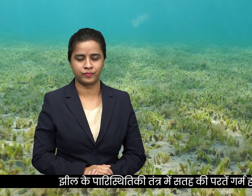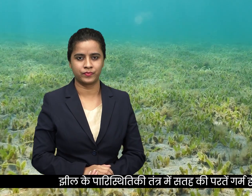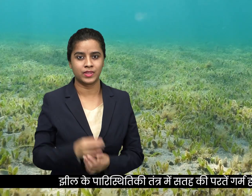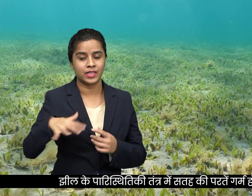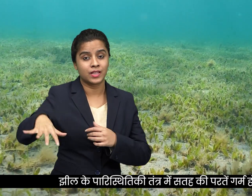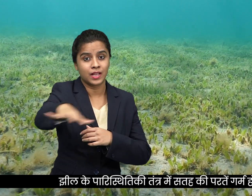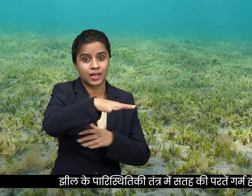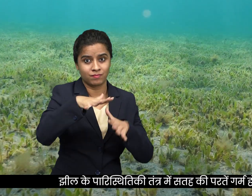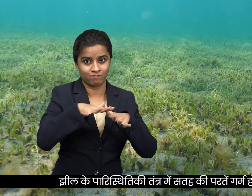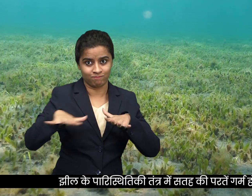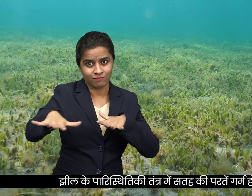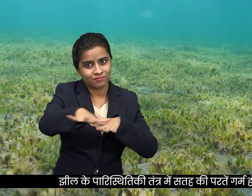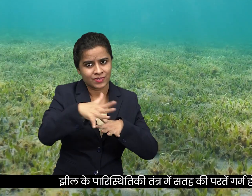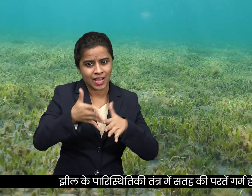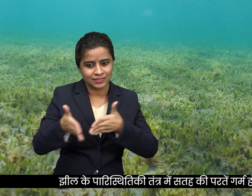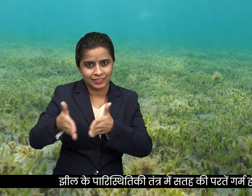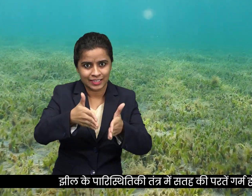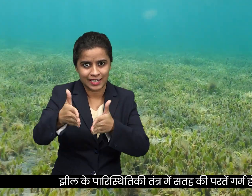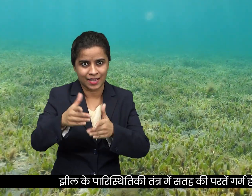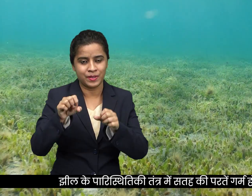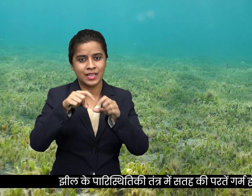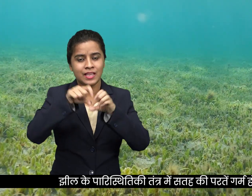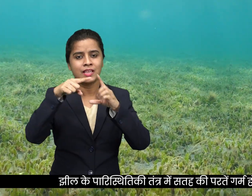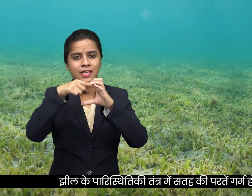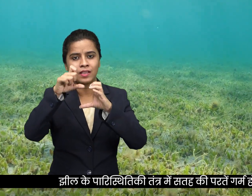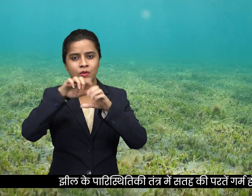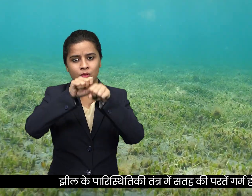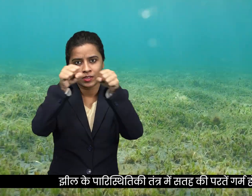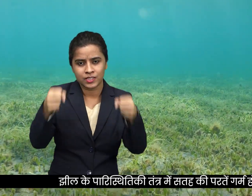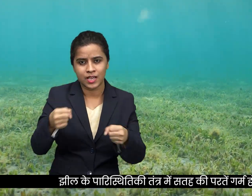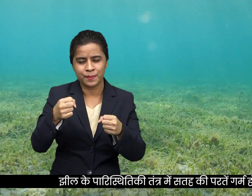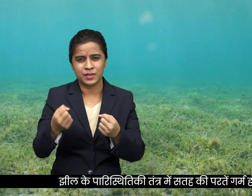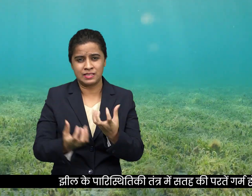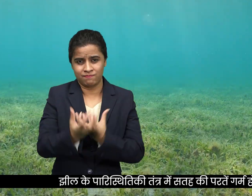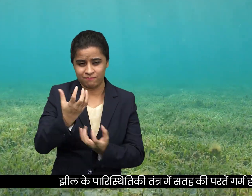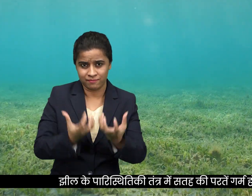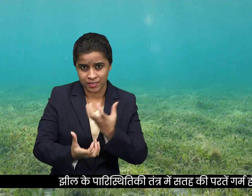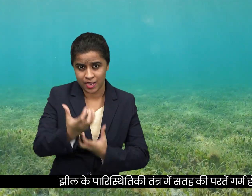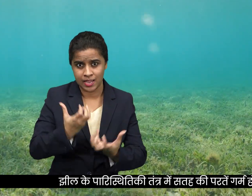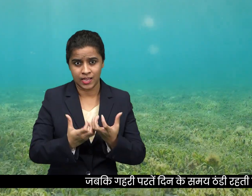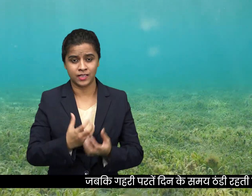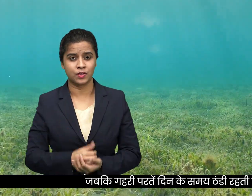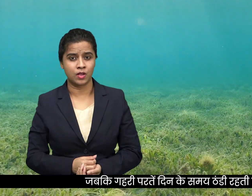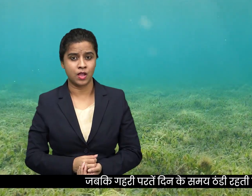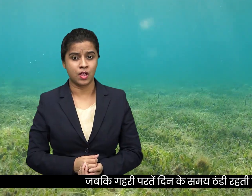झील के पारिस्थितिकी तंत्र में सतह की परतें गर्म हो जाती हैं जबकि गहरी